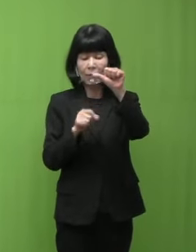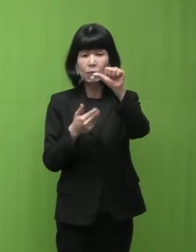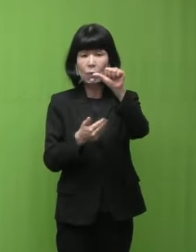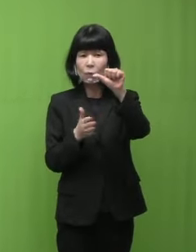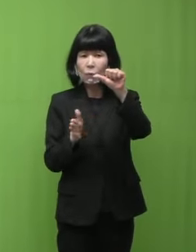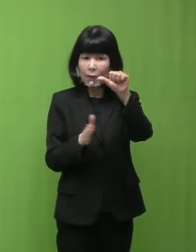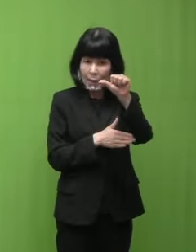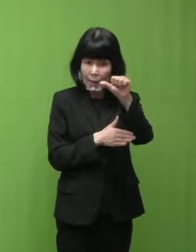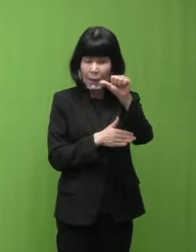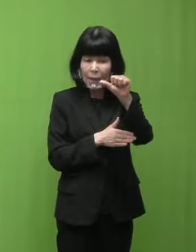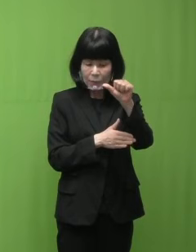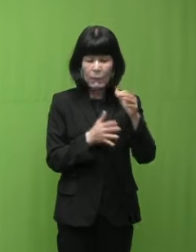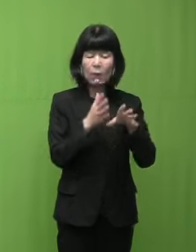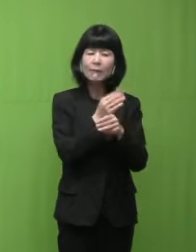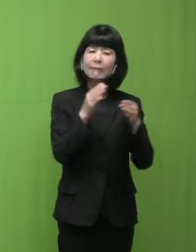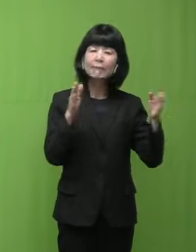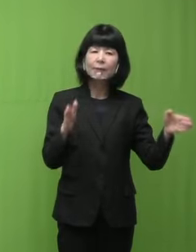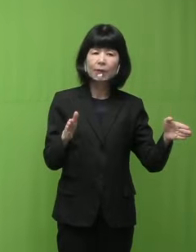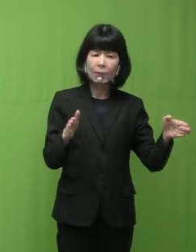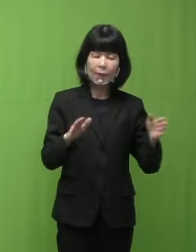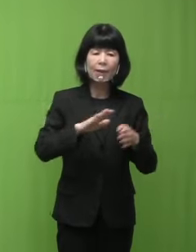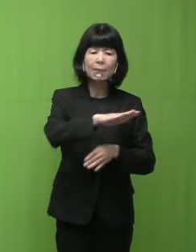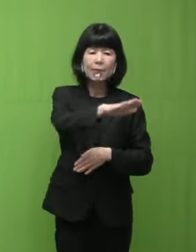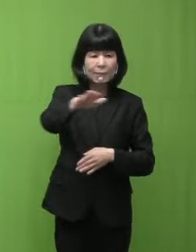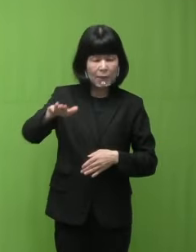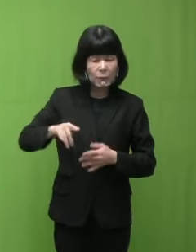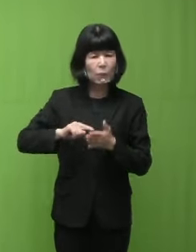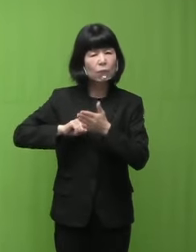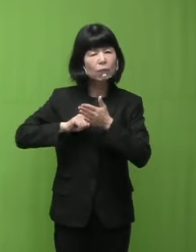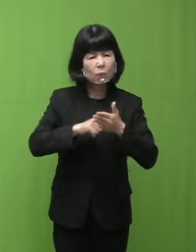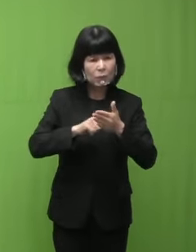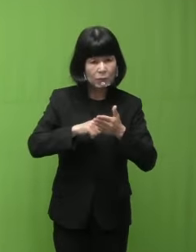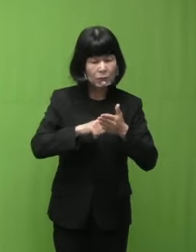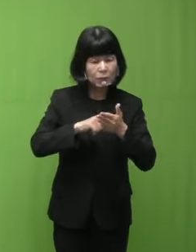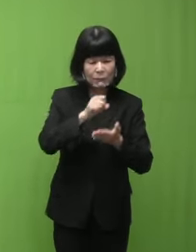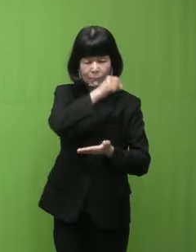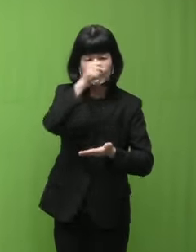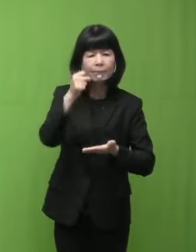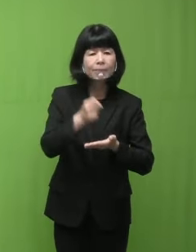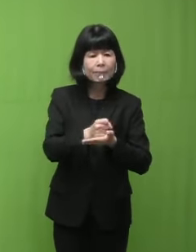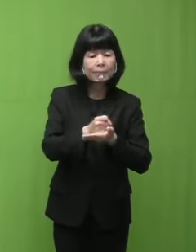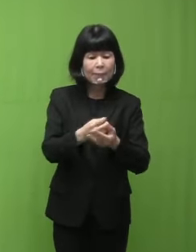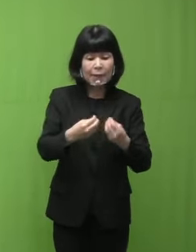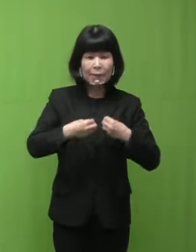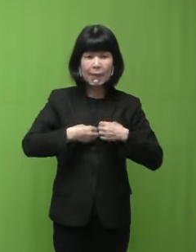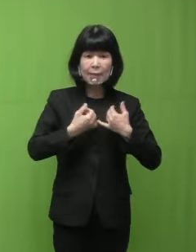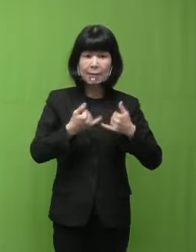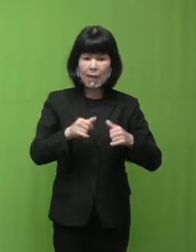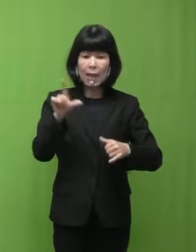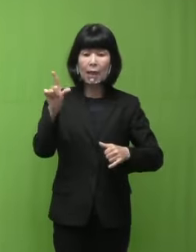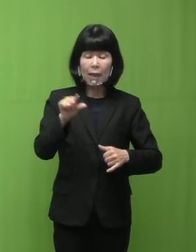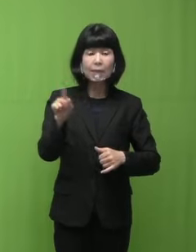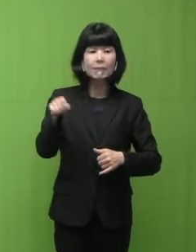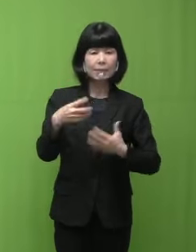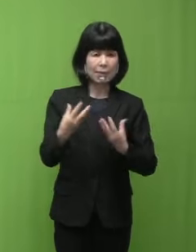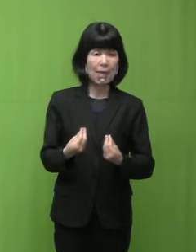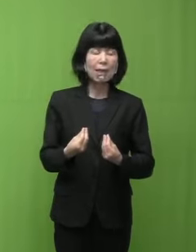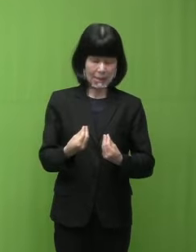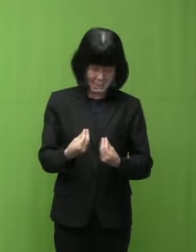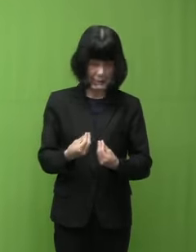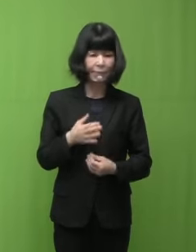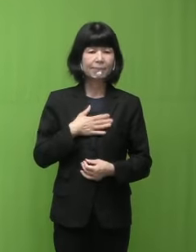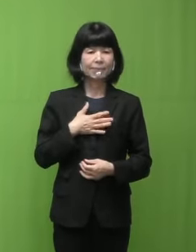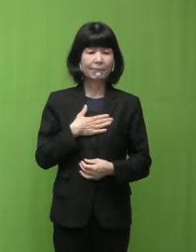ねえ提供機関においても県民の皆さんの努力が身を結んであの感染者の減少につながっているということですの